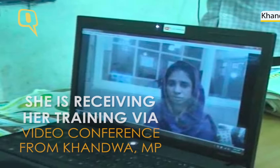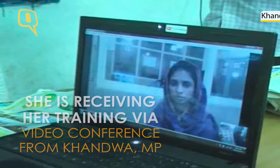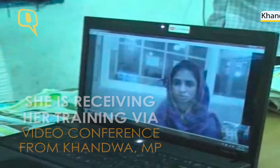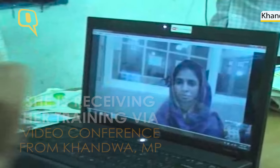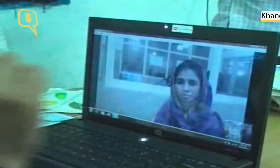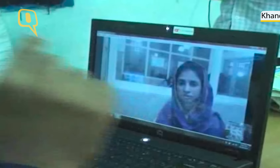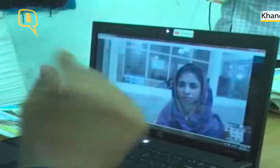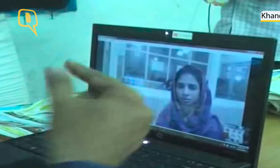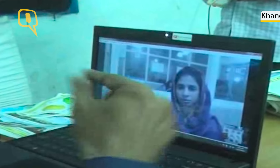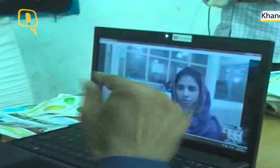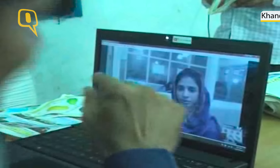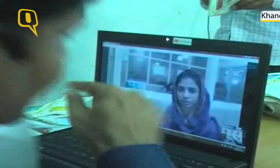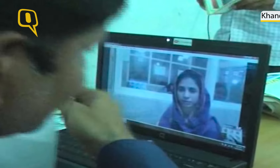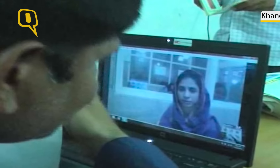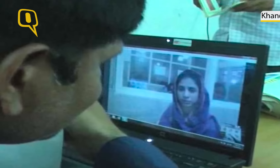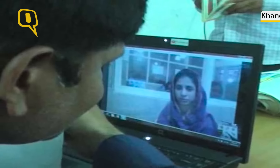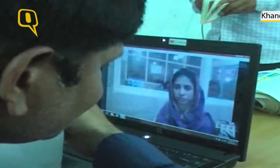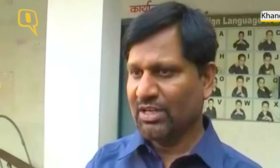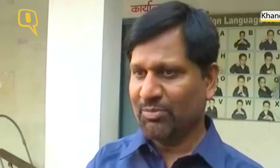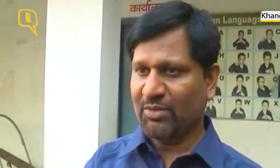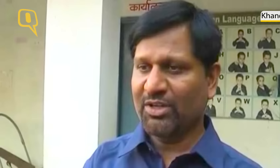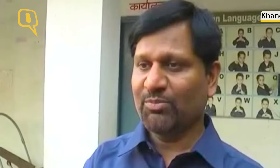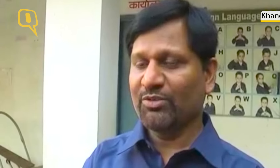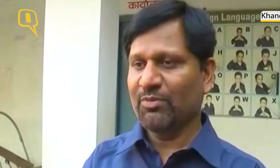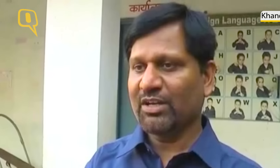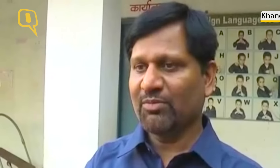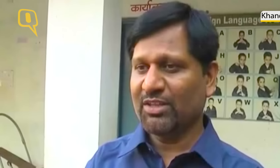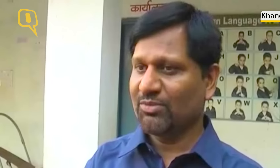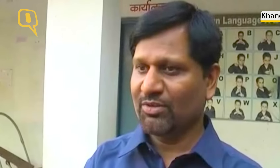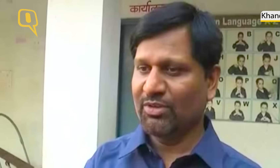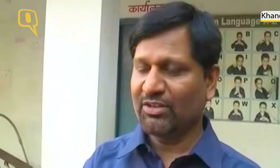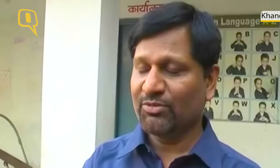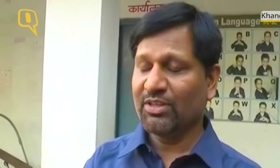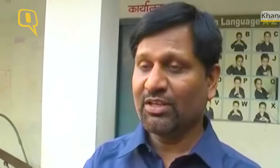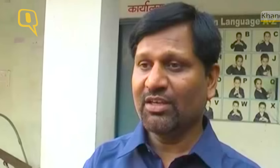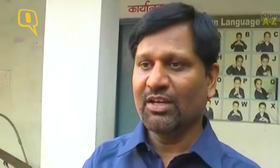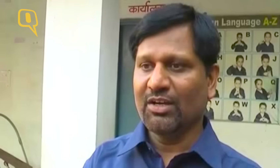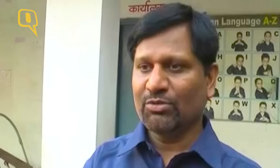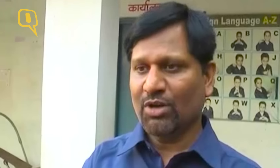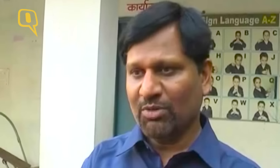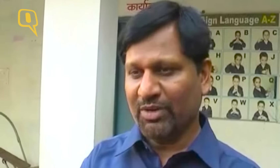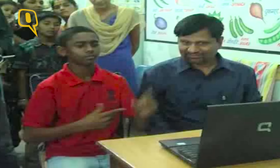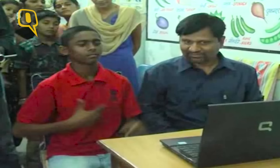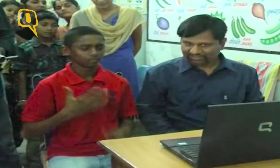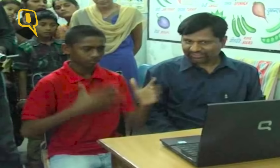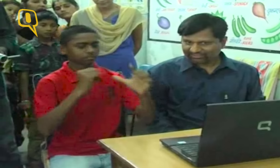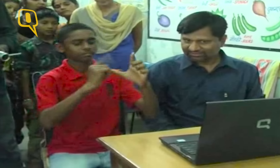पधेरों के लिए एक बहुत चर्चित चेहरा है गीता। यहाँ पर हमारे पुलिस विभाग के माध्यम से गुजारिश हुई थी कि उसको हम हमारी इंडियन लैंग्वेज भी